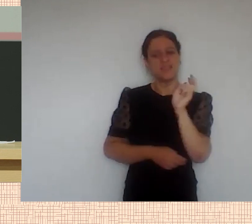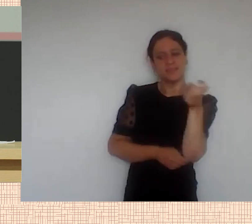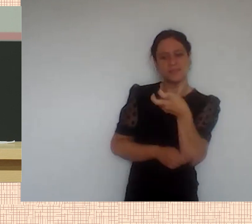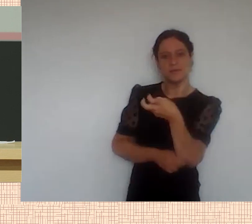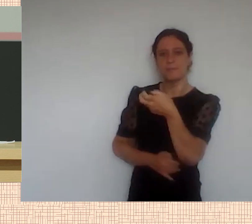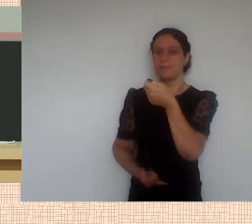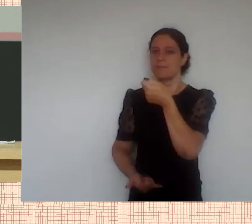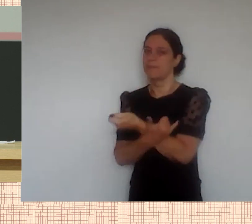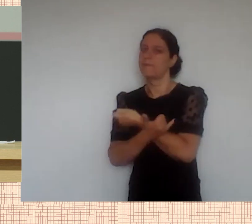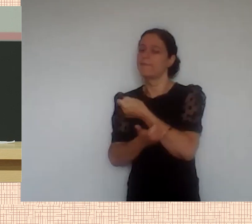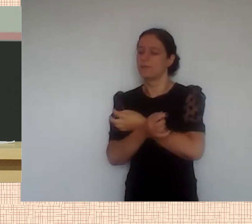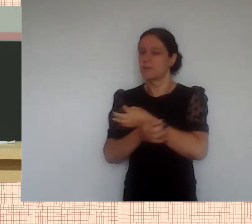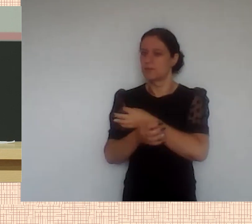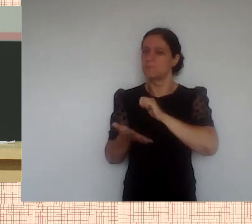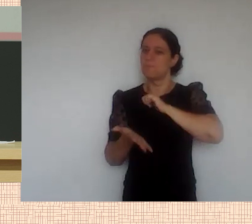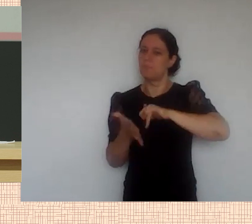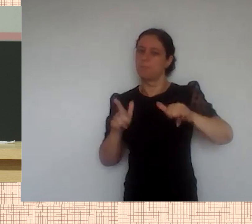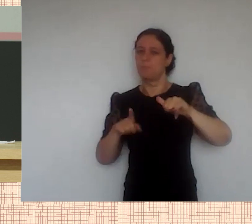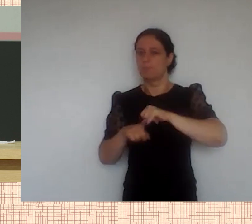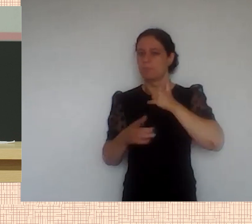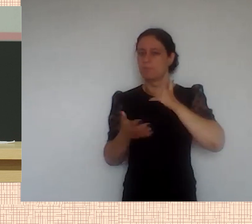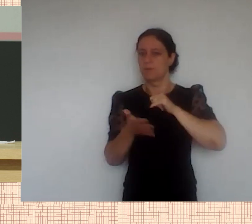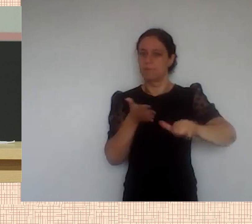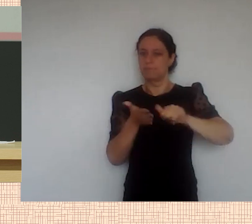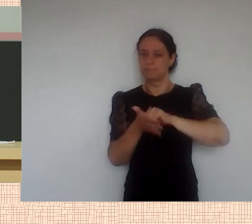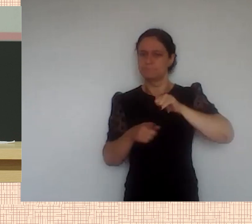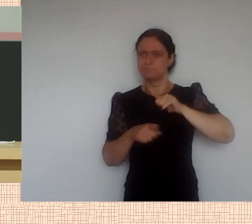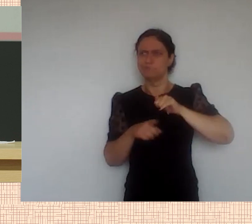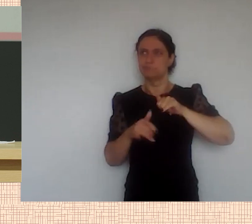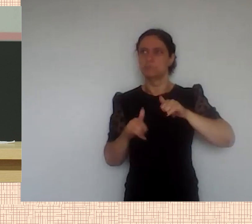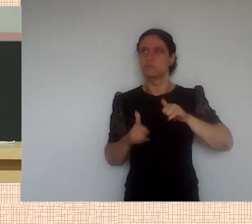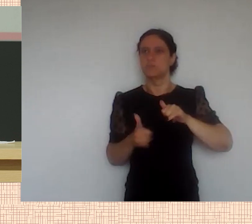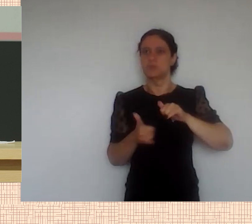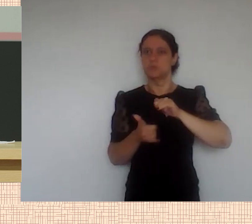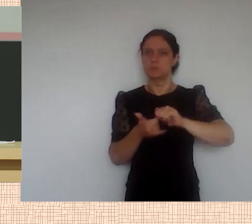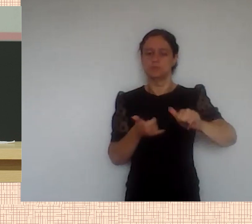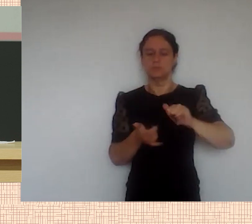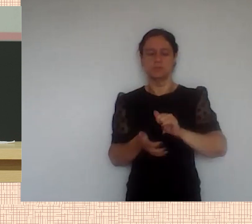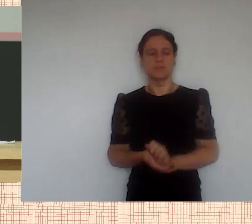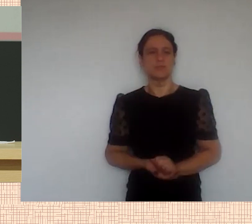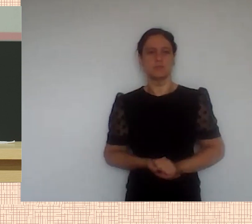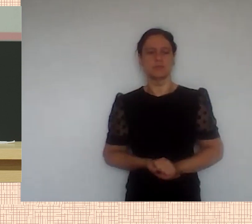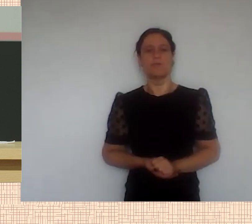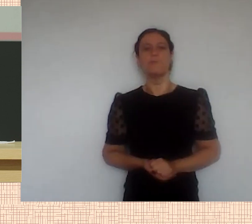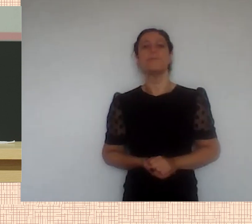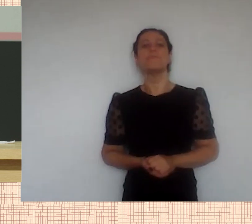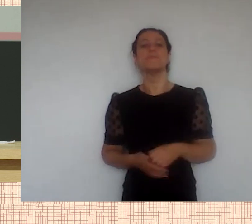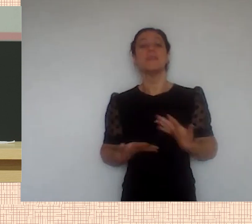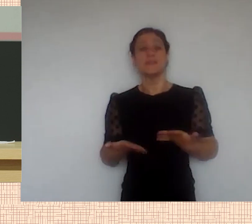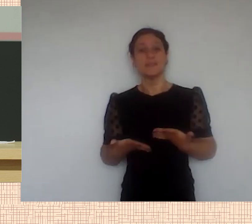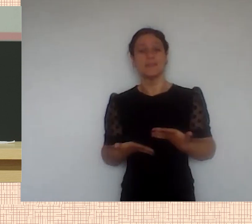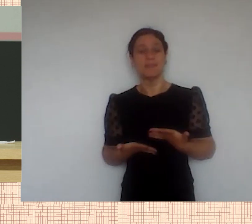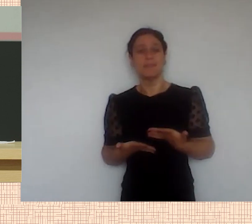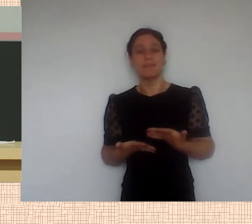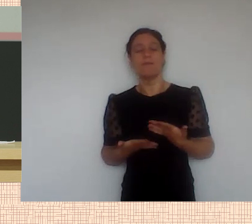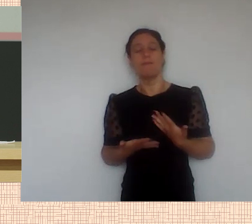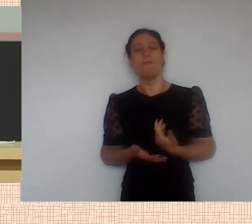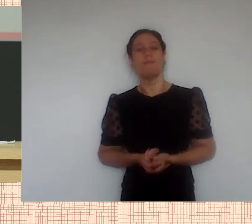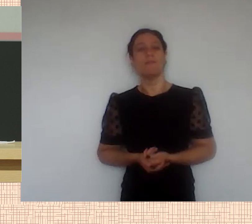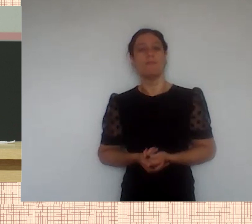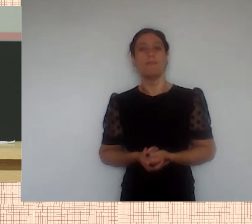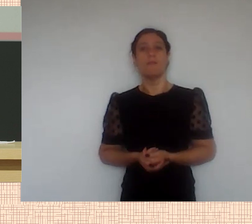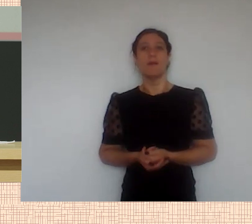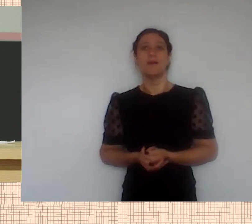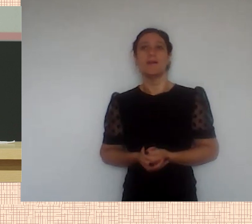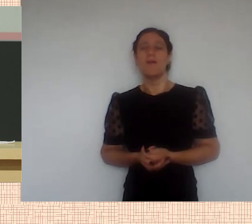homem vai para a mente, você está no terreno dele, da serpente, e